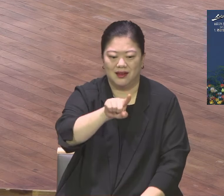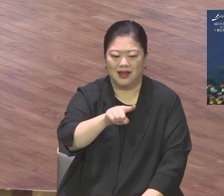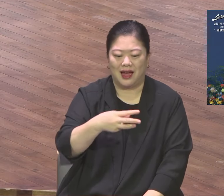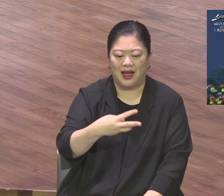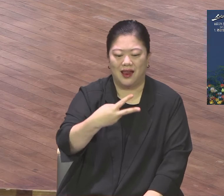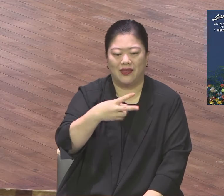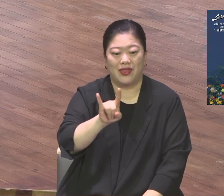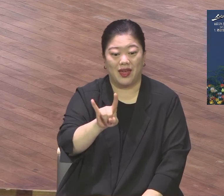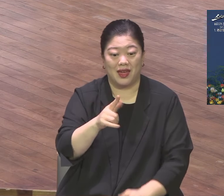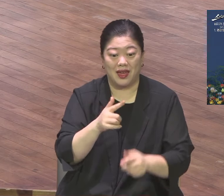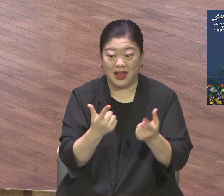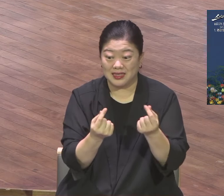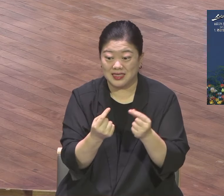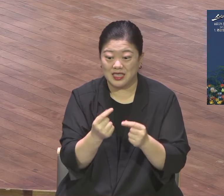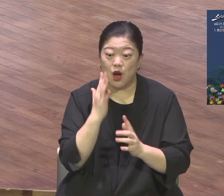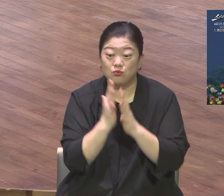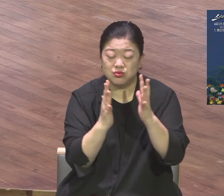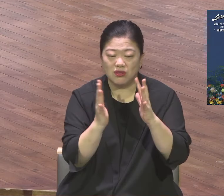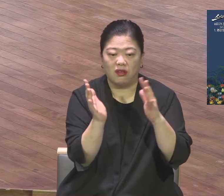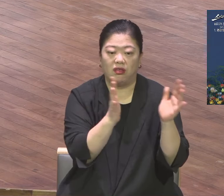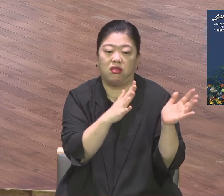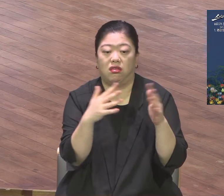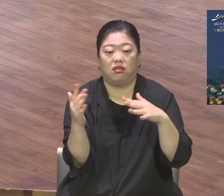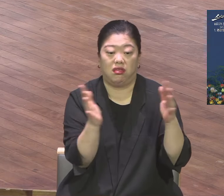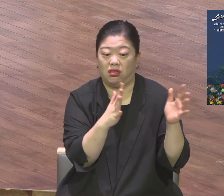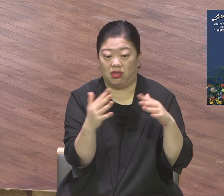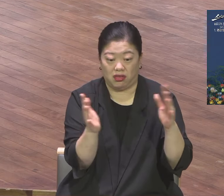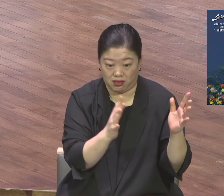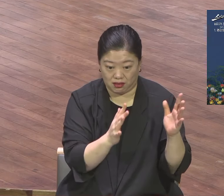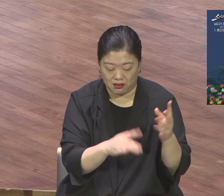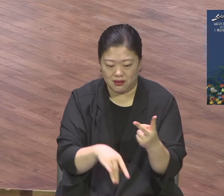갈대신앙. 둘째는 표대신앙입니다.